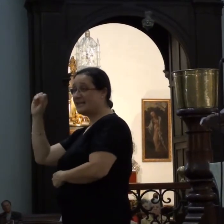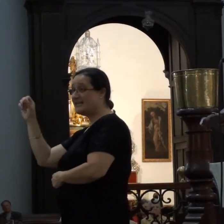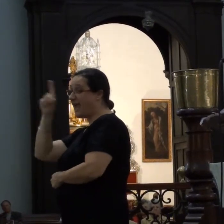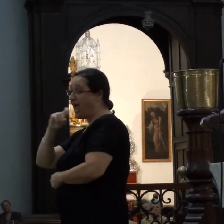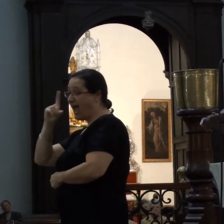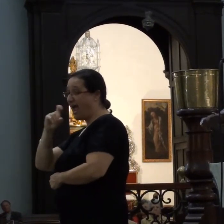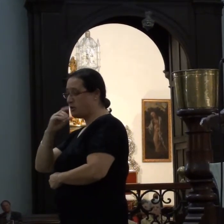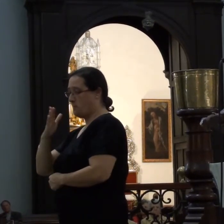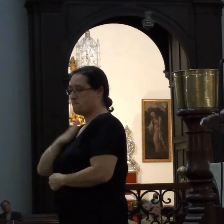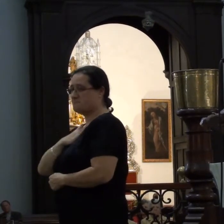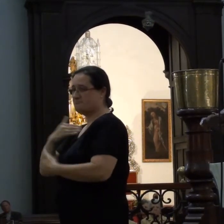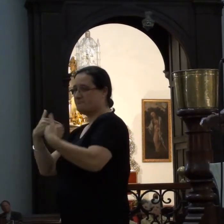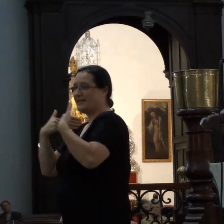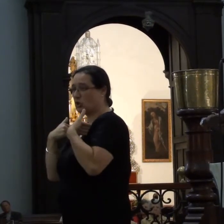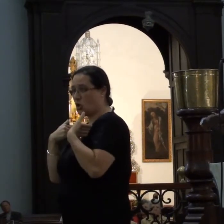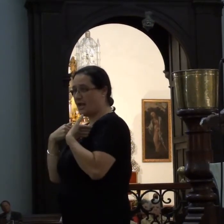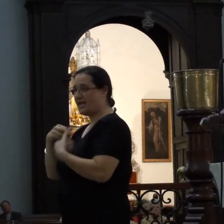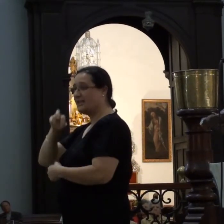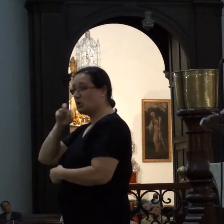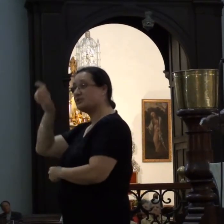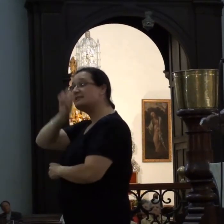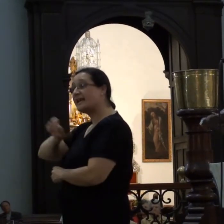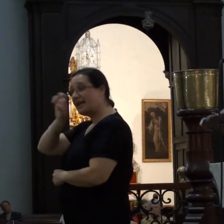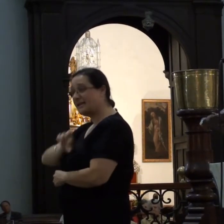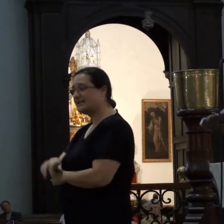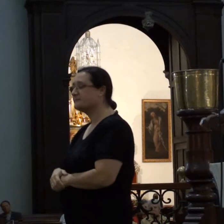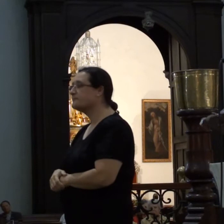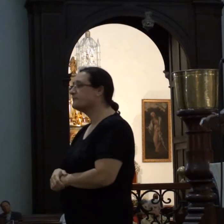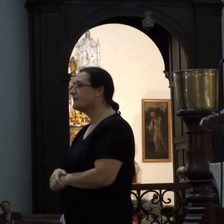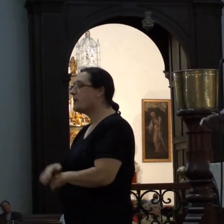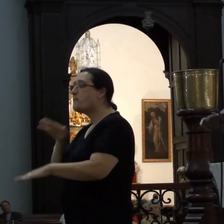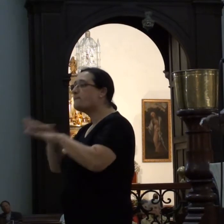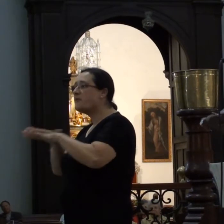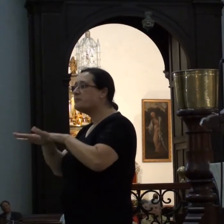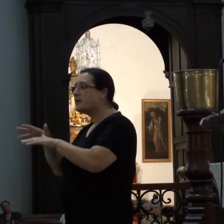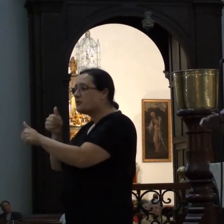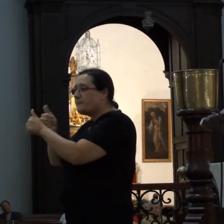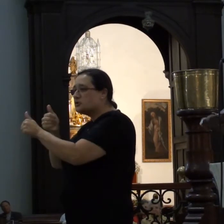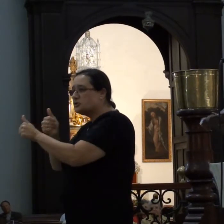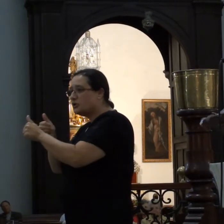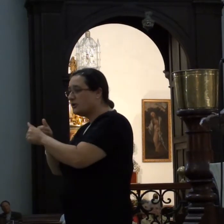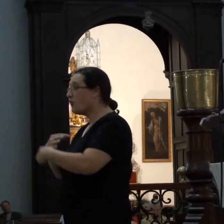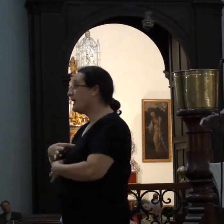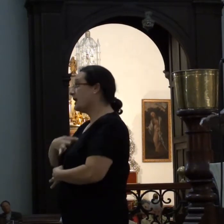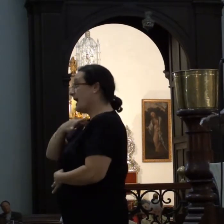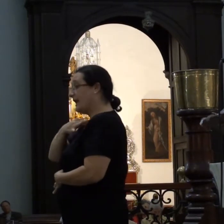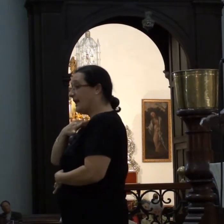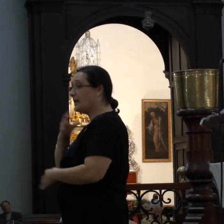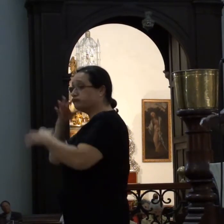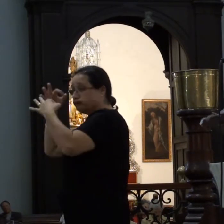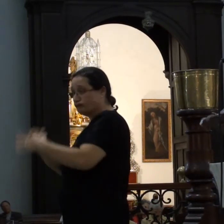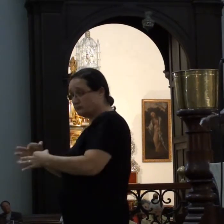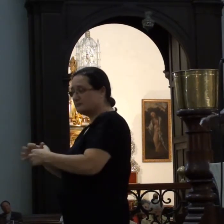patrona principal de la diócesis los movimientos apostólicos el apostolado seglar en su globalidad